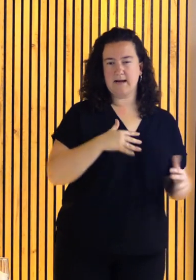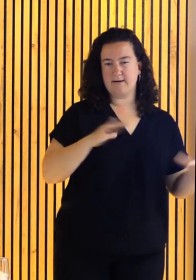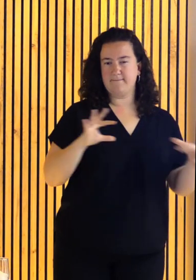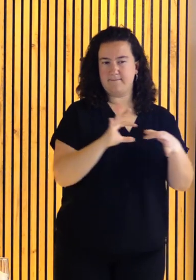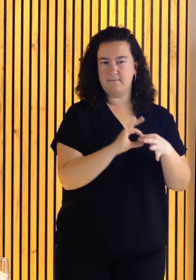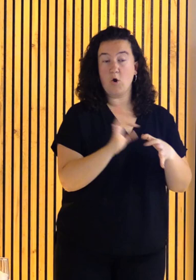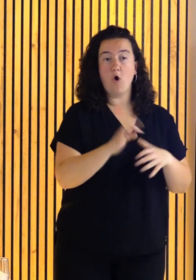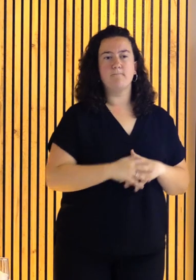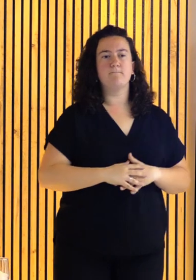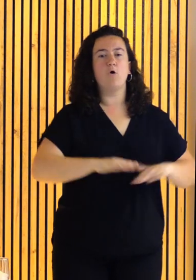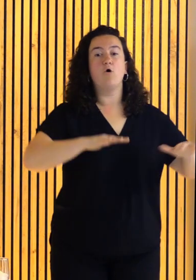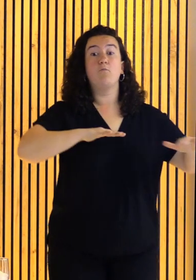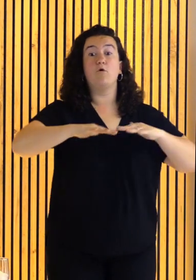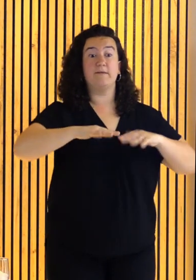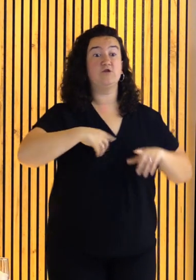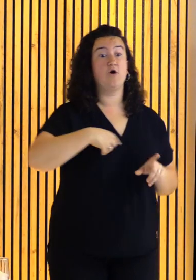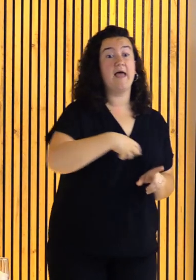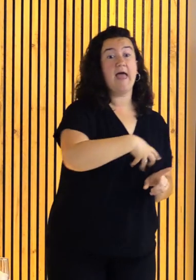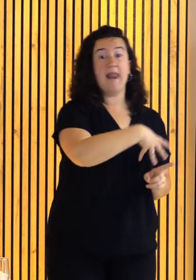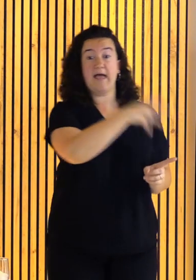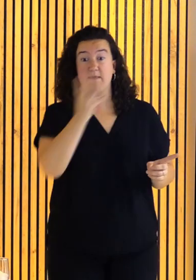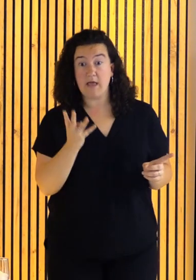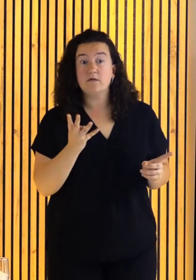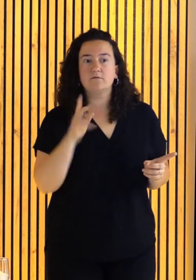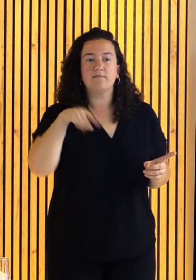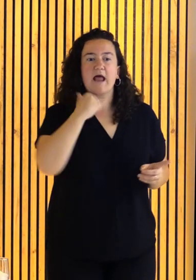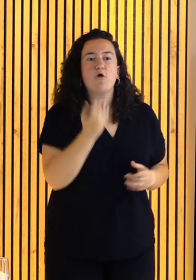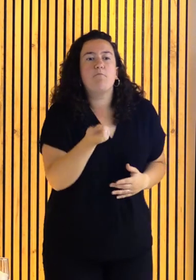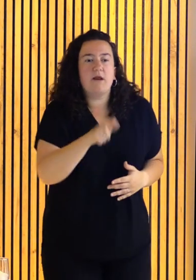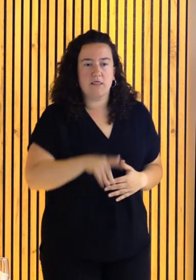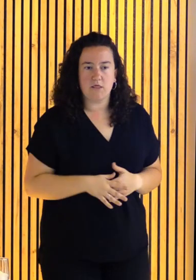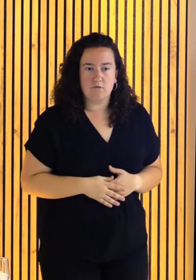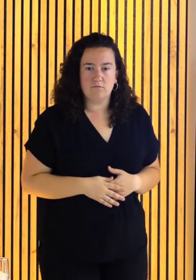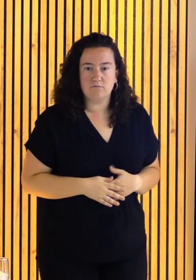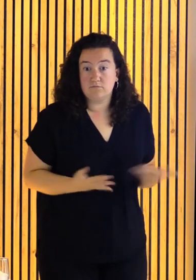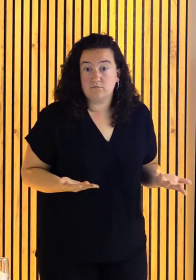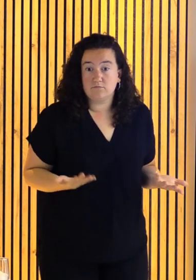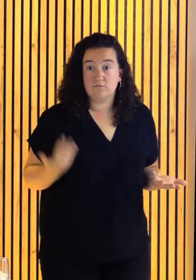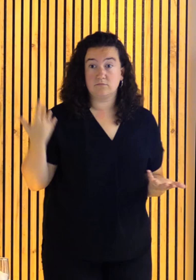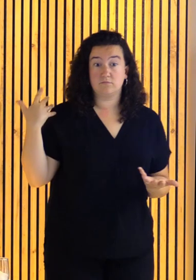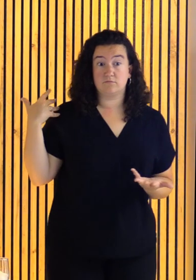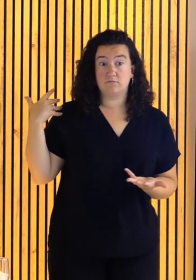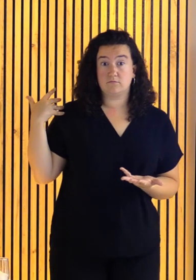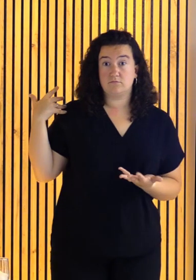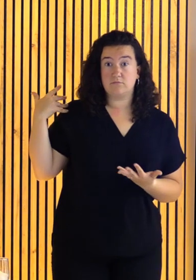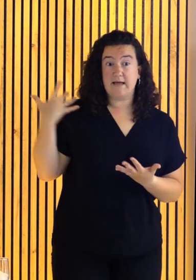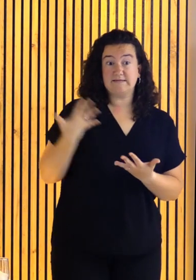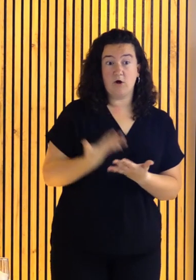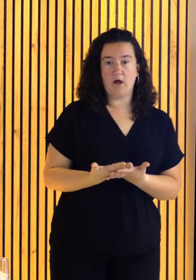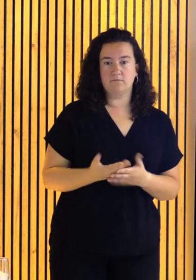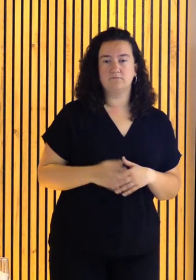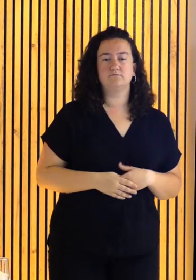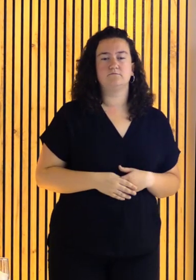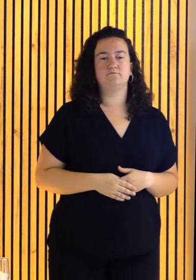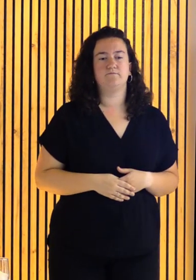ere, nahiko pareko zerbait gertatzen da, ez? Orain arte, zorionez, luma,